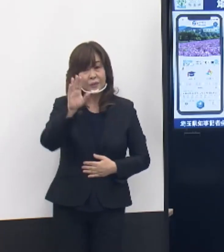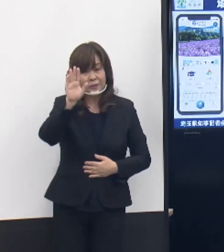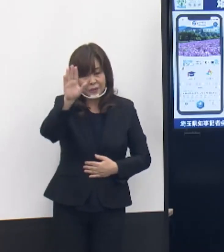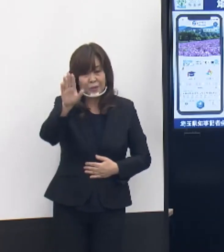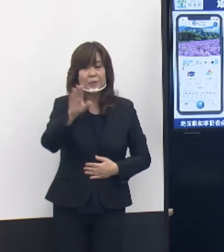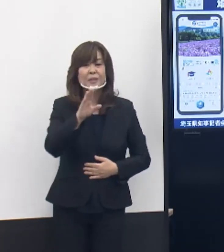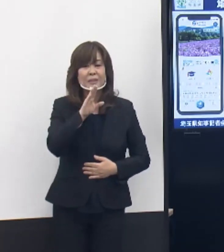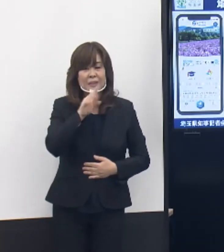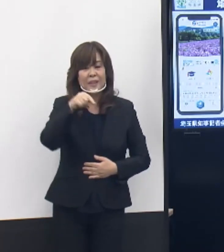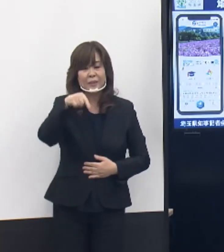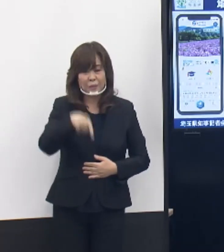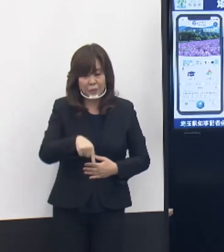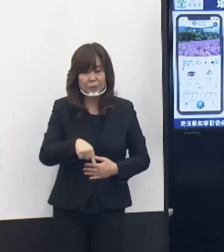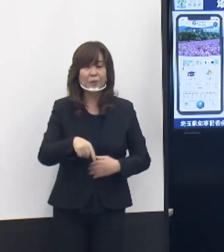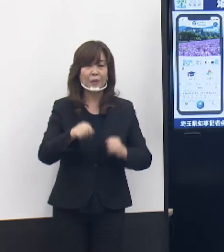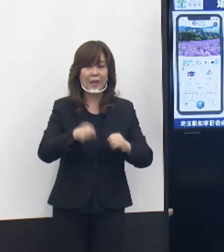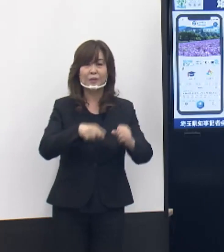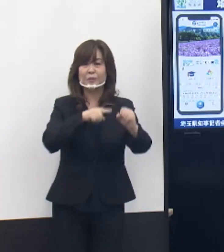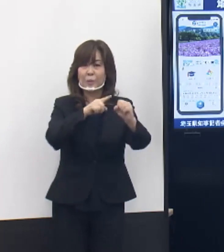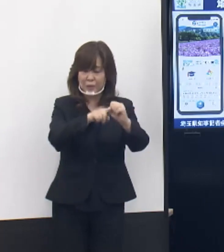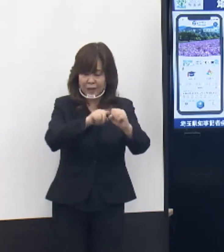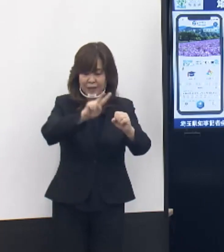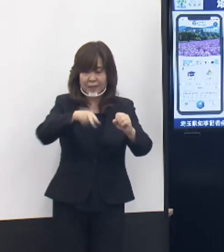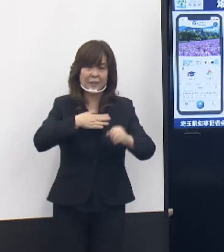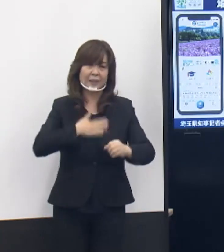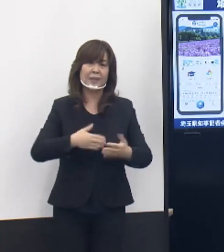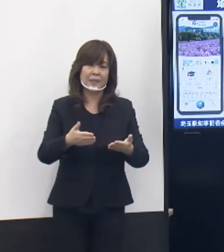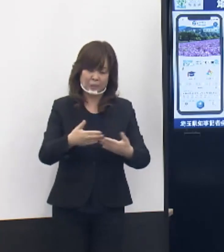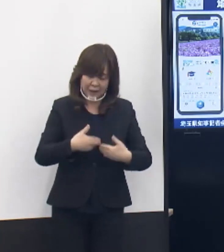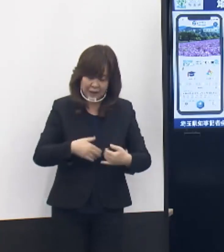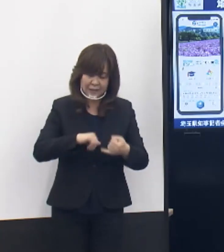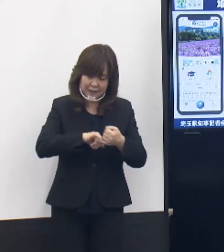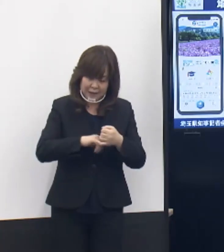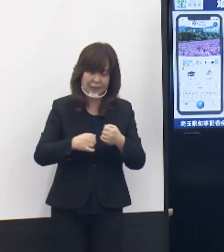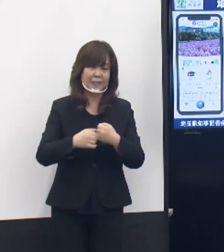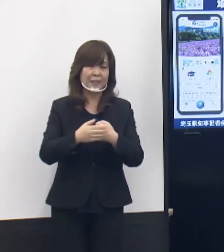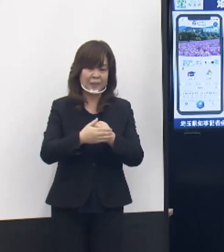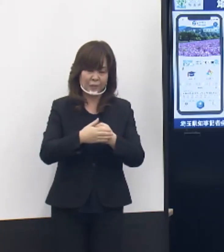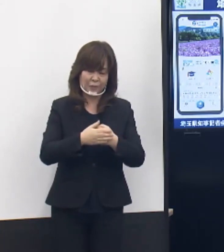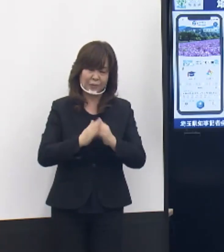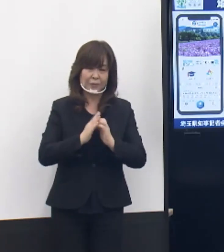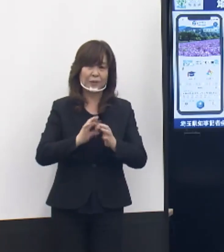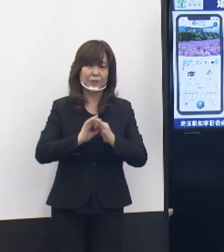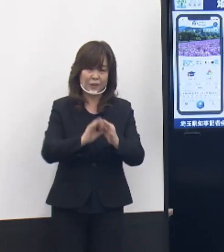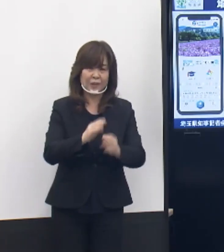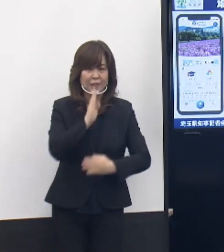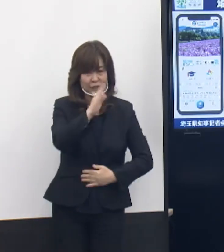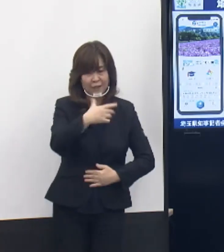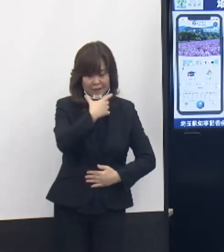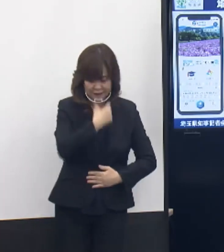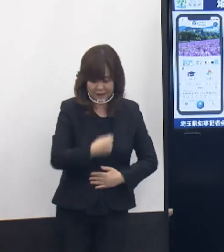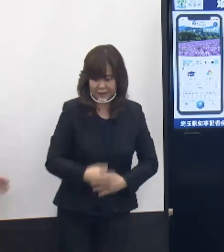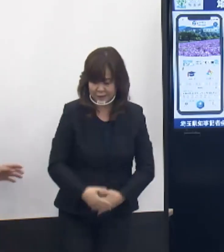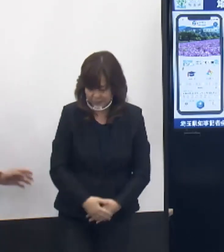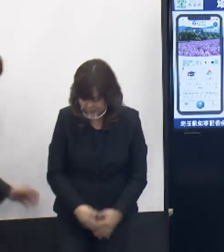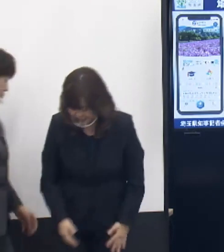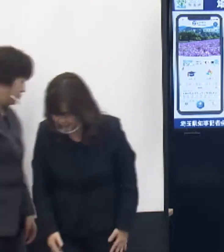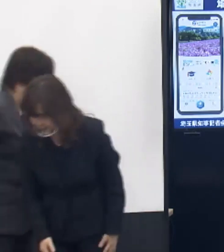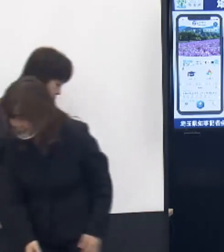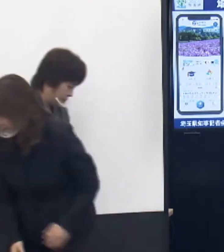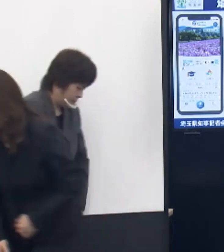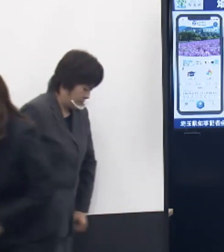ですね、ご理解をいただくということで、ぜひ協力をいただきたいというふうに、改めてお願いをするところでございます。